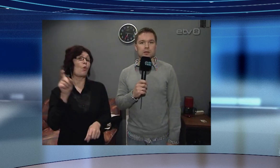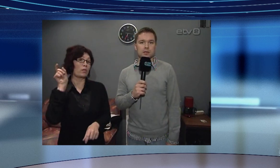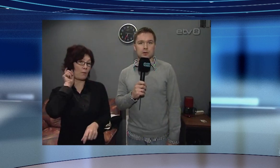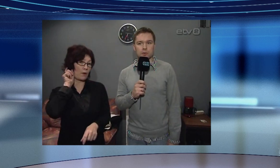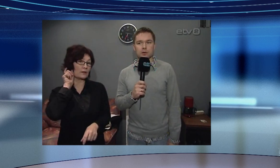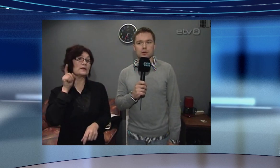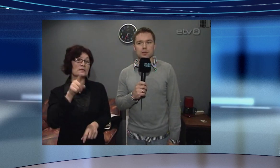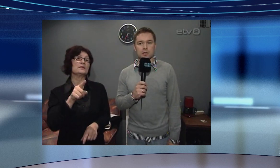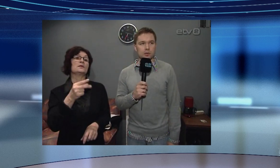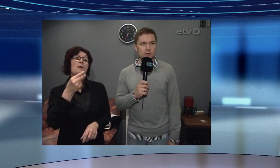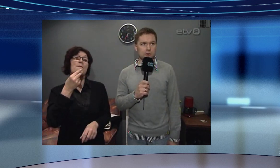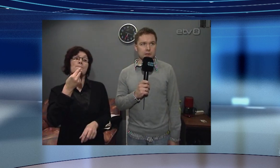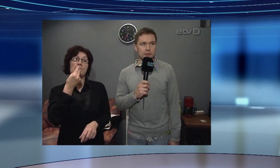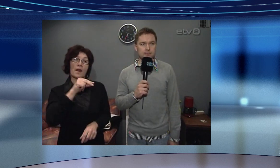aparaadi, siis loomulikult oleks hea, kui ta kasutaks seda.